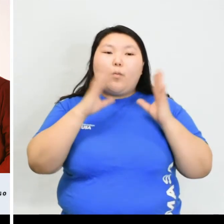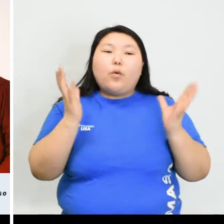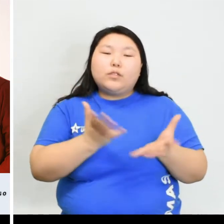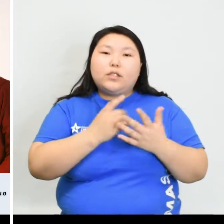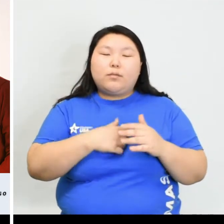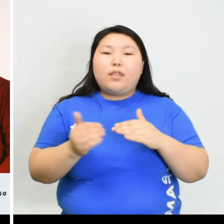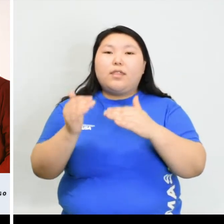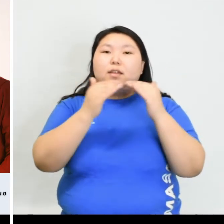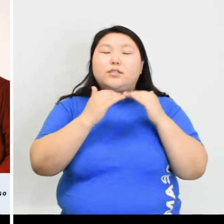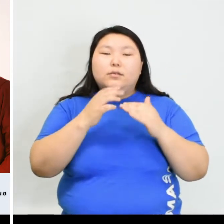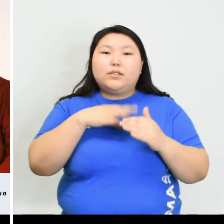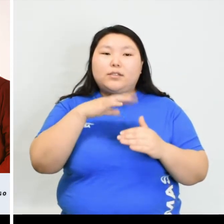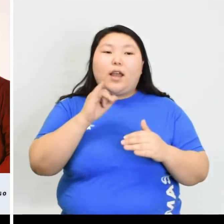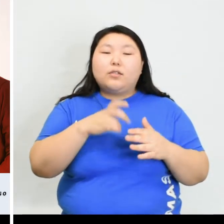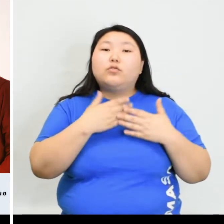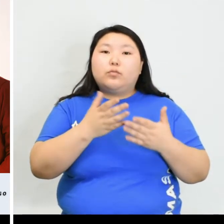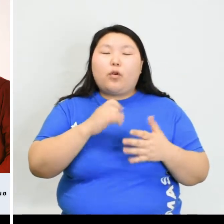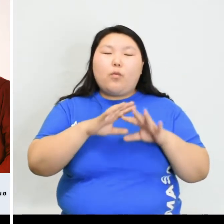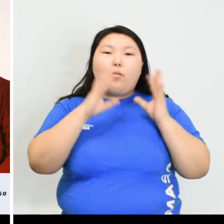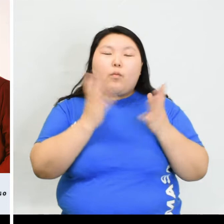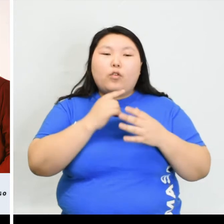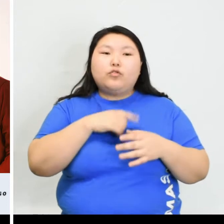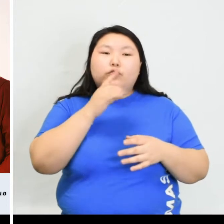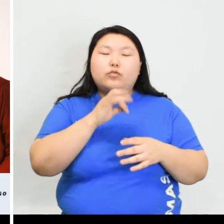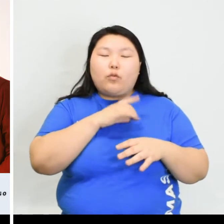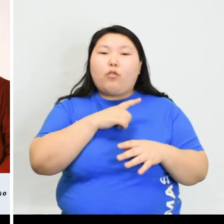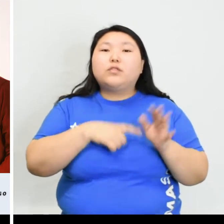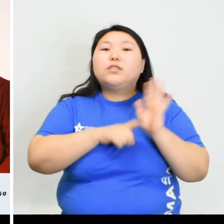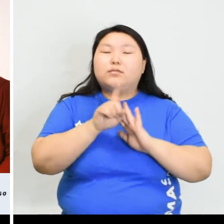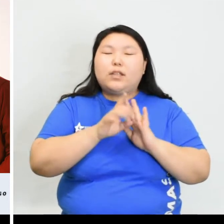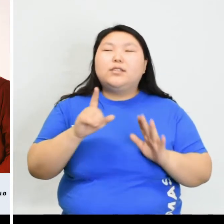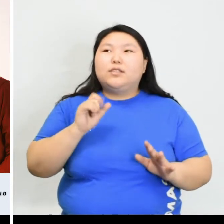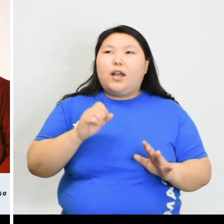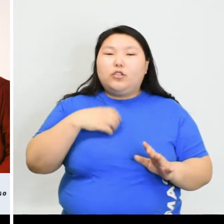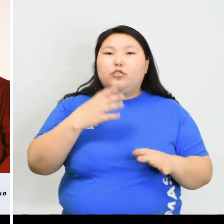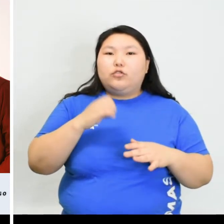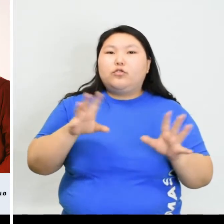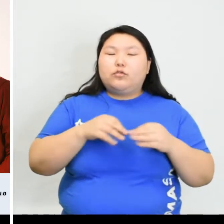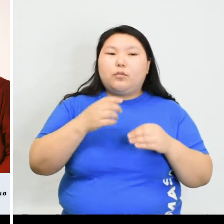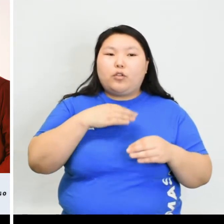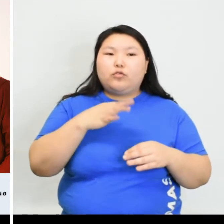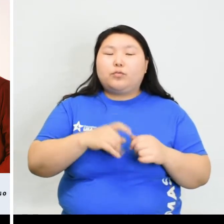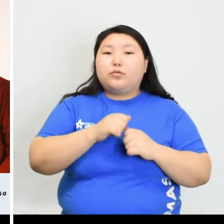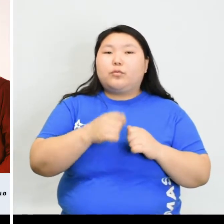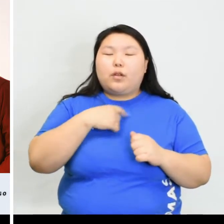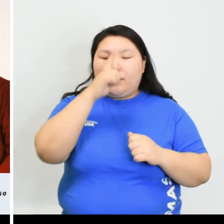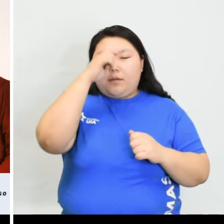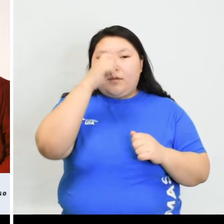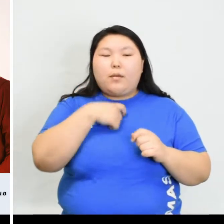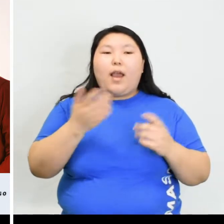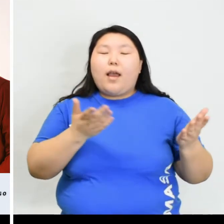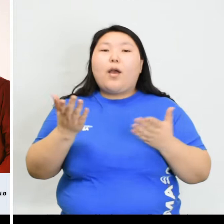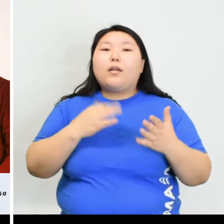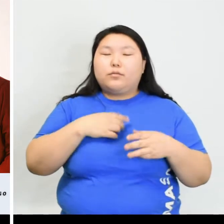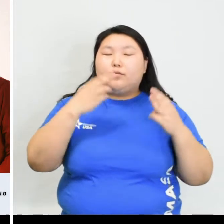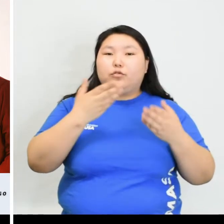тэгш ингээд даатгахчвал бүх эмнэлэгч бие биентэй өрсөлдөж эхлэх байхгүй. За, ер нь дууш миний төлбөрийг бол манай миний эрүүл мэндийн хаалт бол хаа авцсан төлч